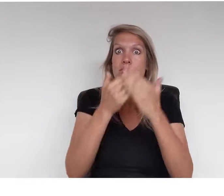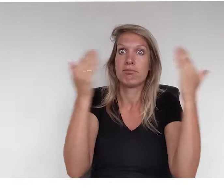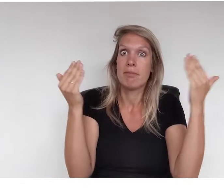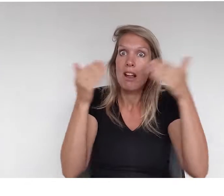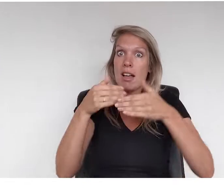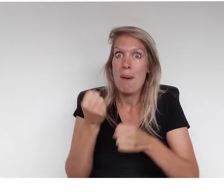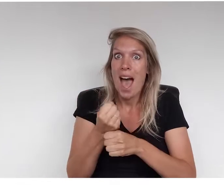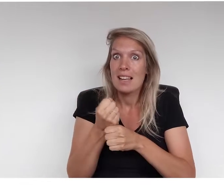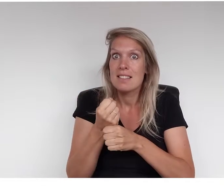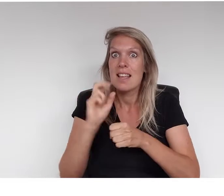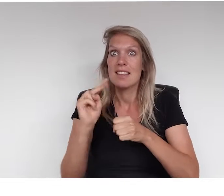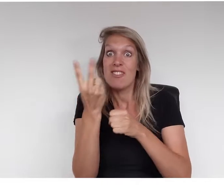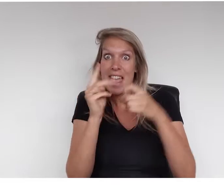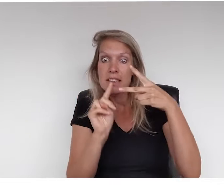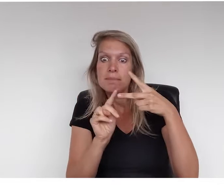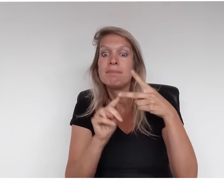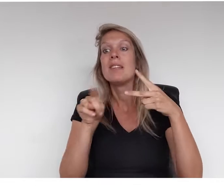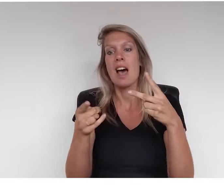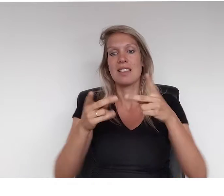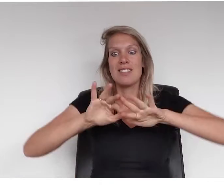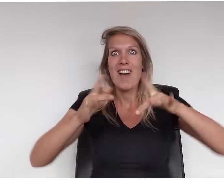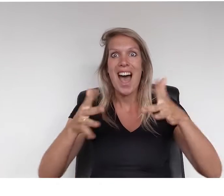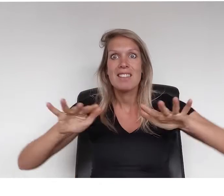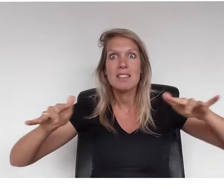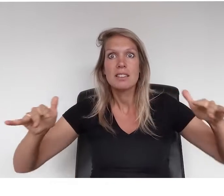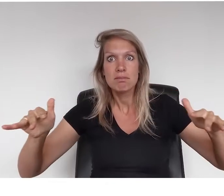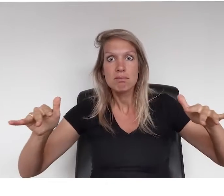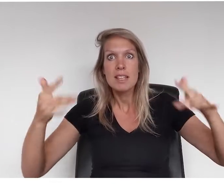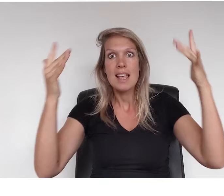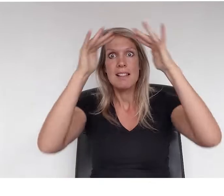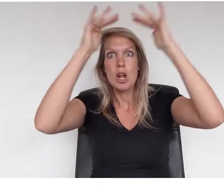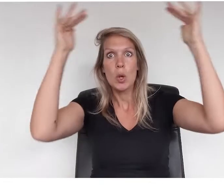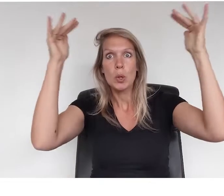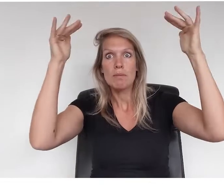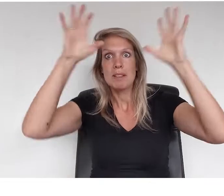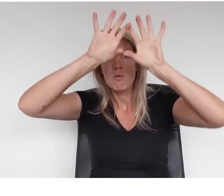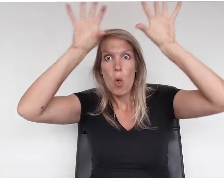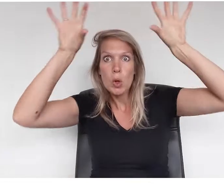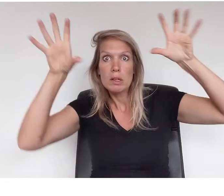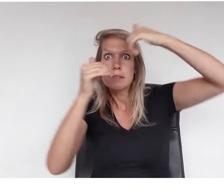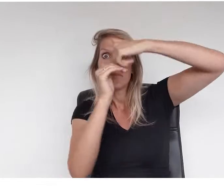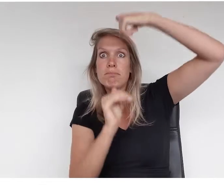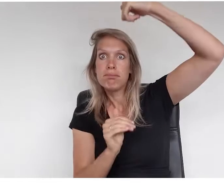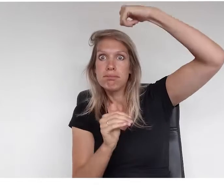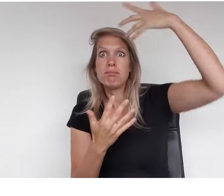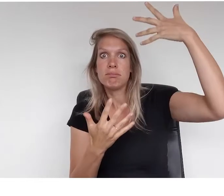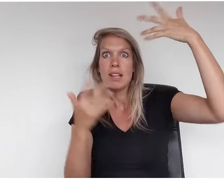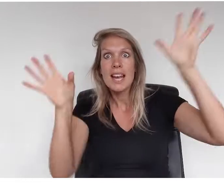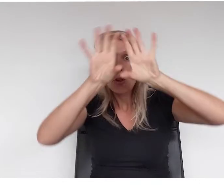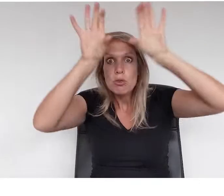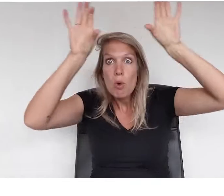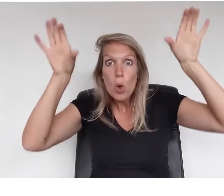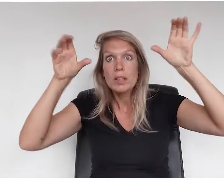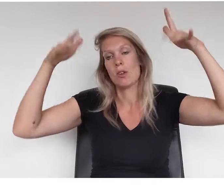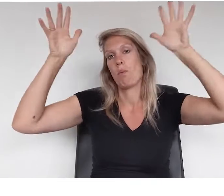gemaakt, Sophie? Had hij het water op de aarde verdeeld met het water in de lucht. Ja, precies. Met de wolken die we vorige keer hadden gezien. Met de wolken, en uit de wolken komt